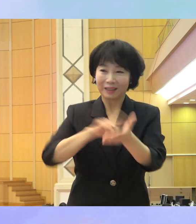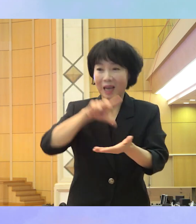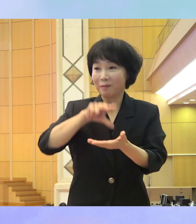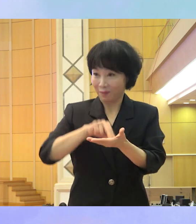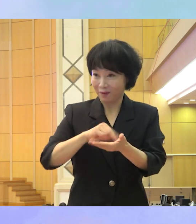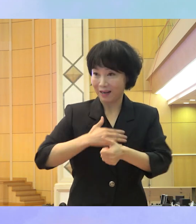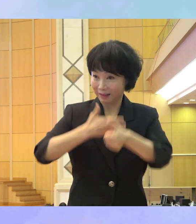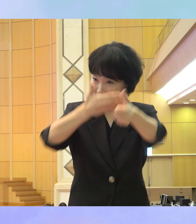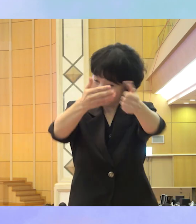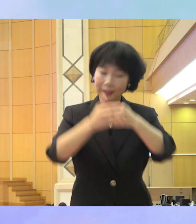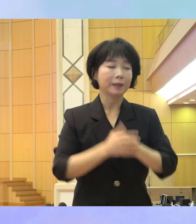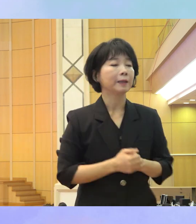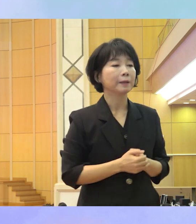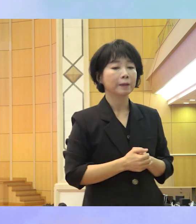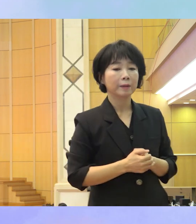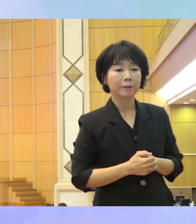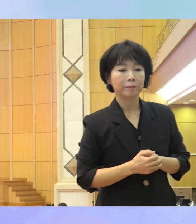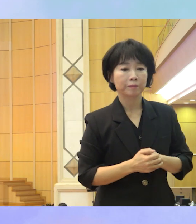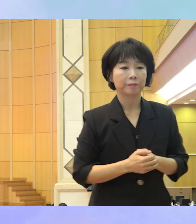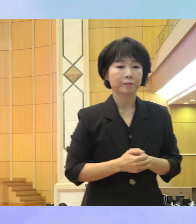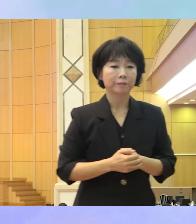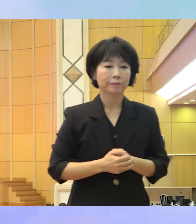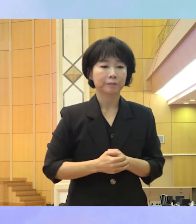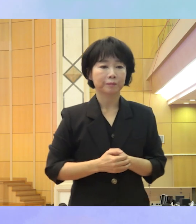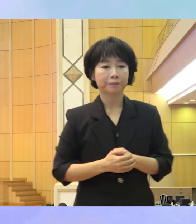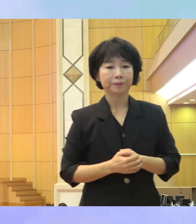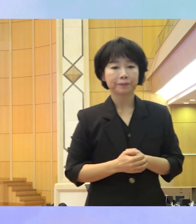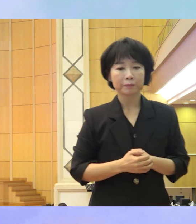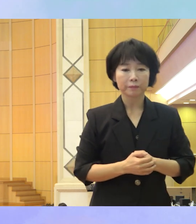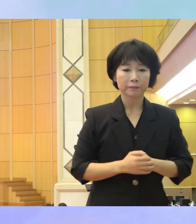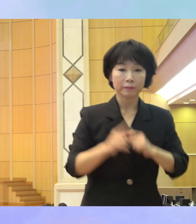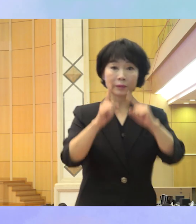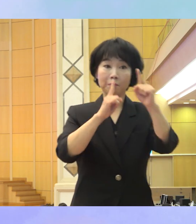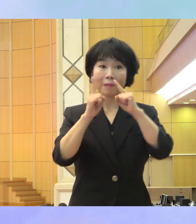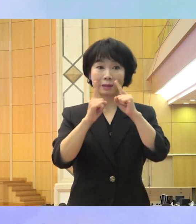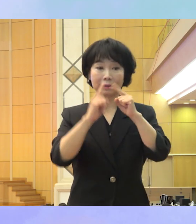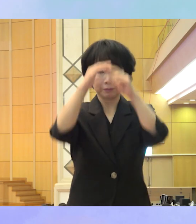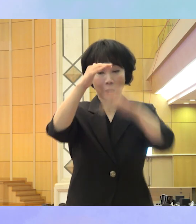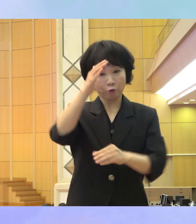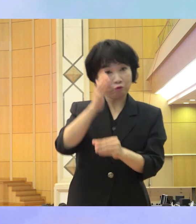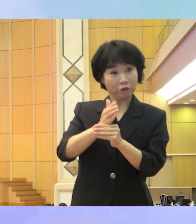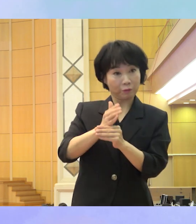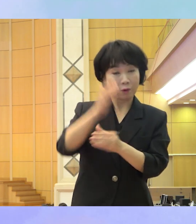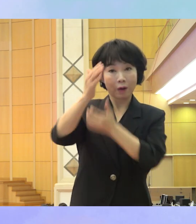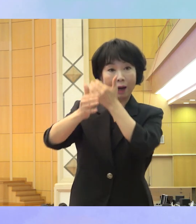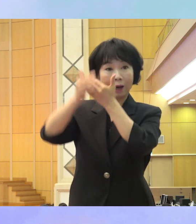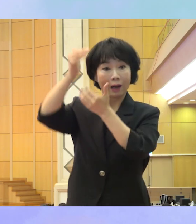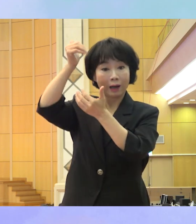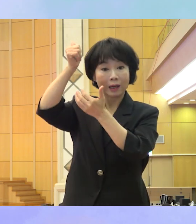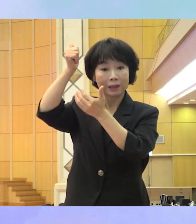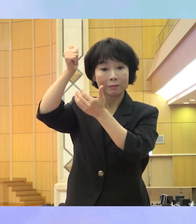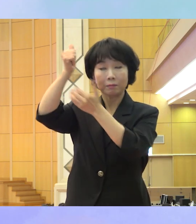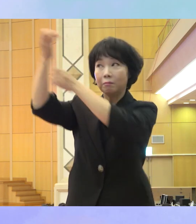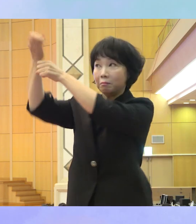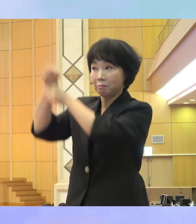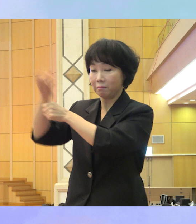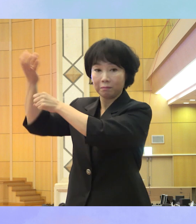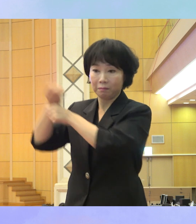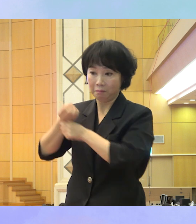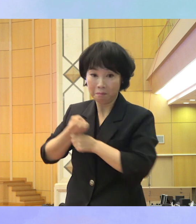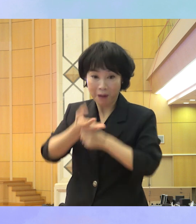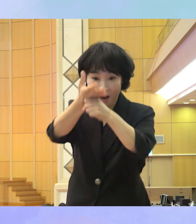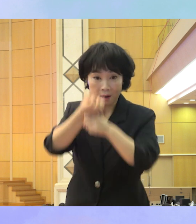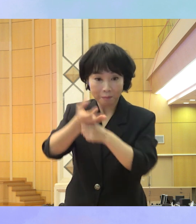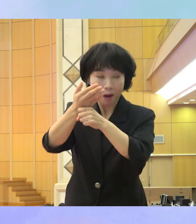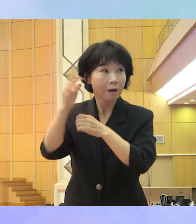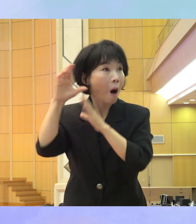여정의 비밀이라고 하는 제목하에 본문 말씀을 중심으로 하나님이 주시는